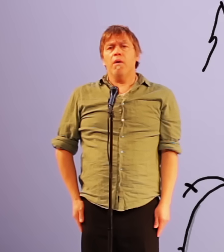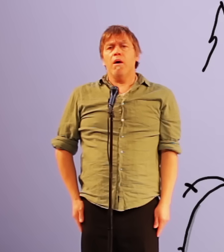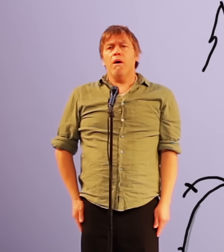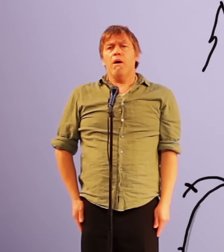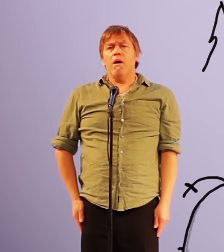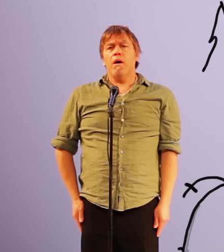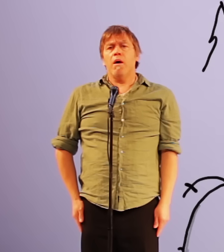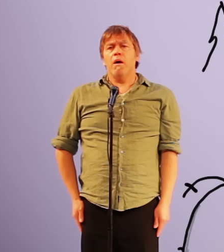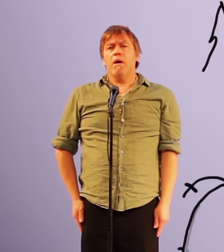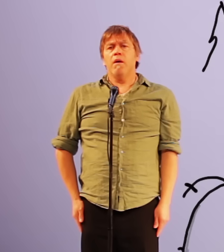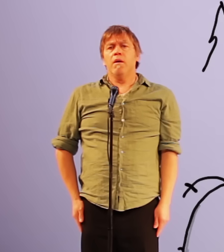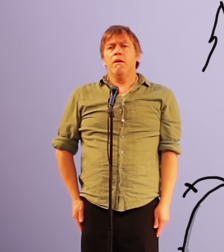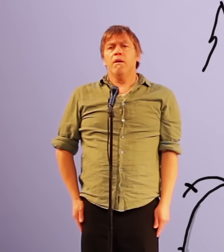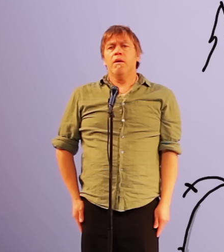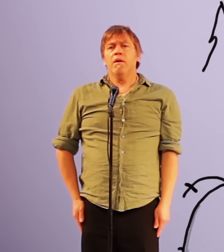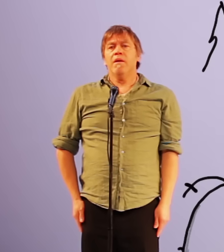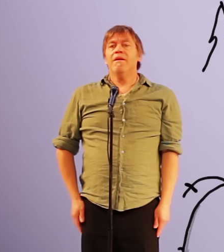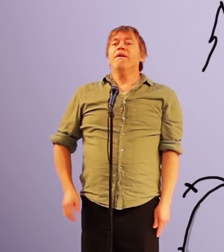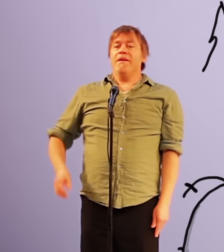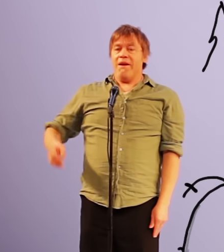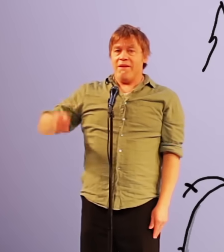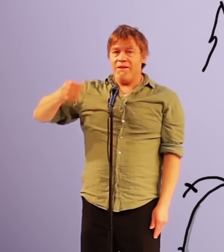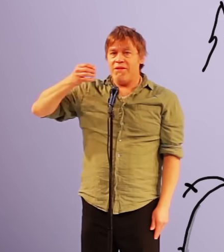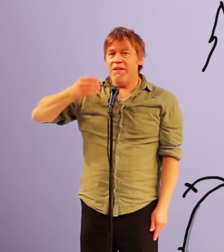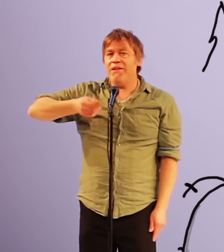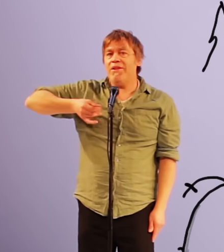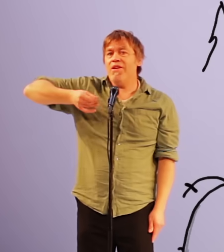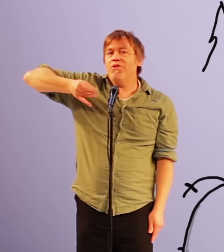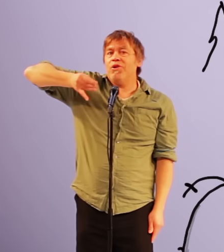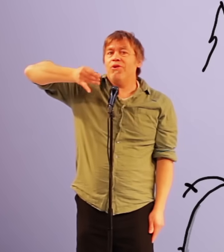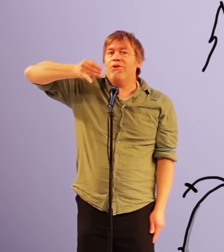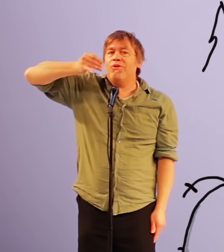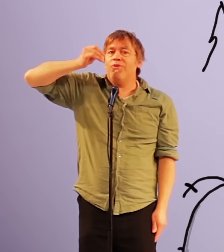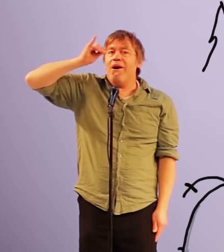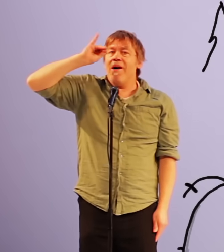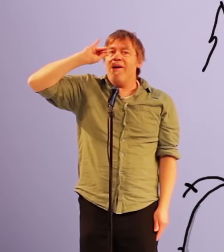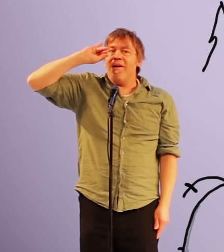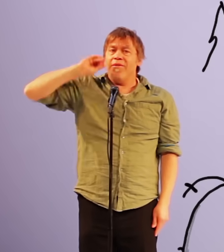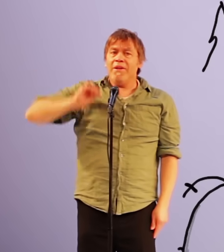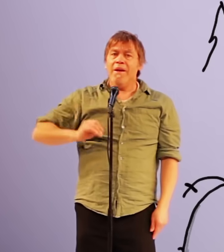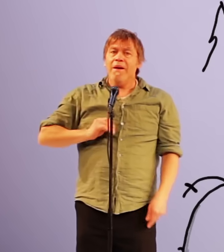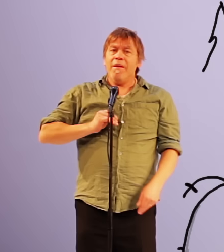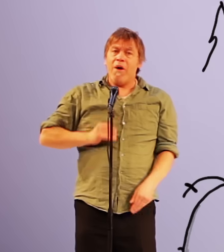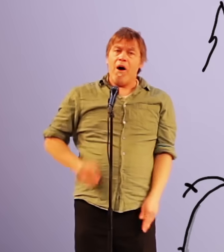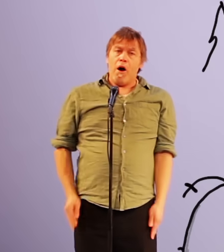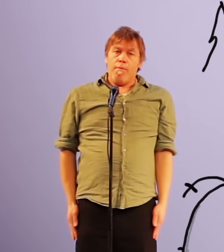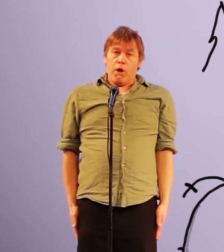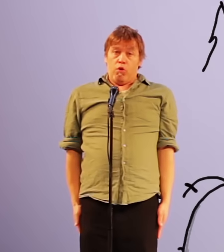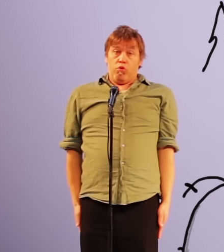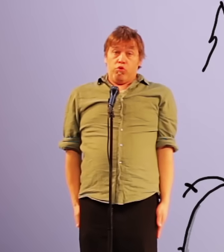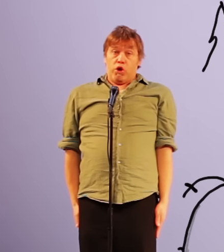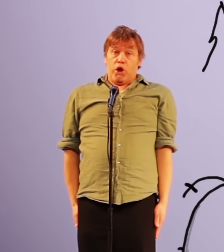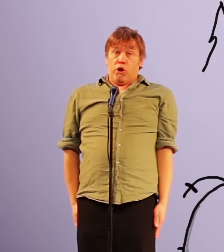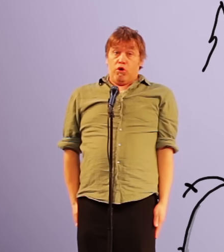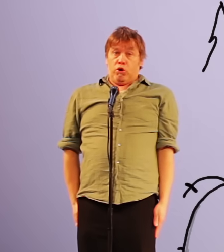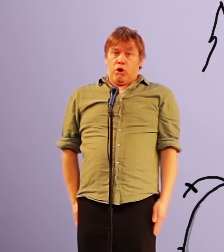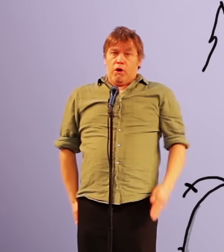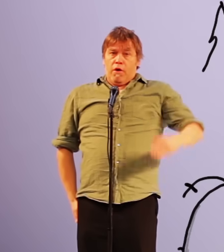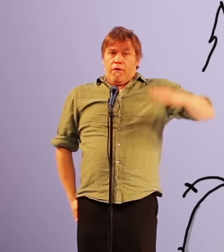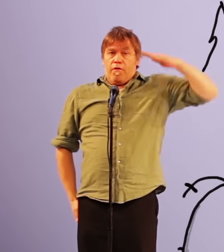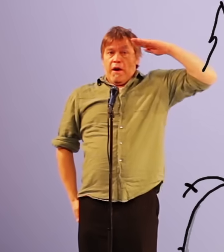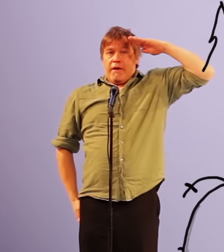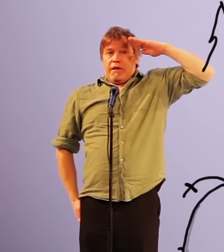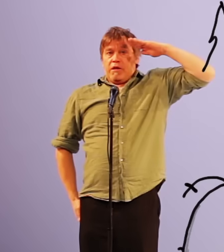synnyin maa. Ja sitten joi torttukahaavit, maamme laulun